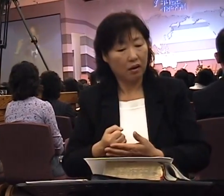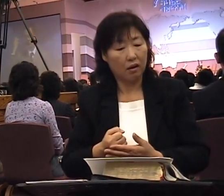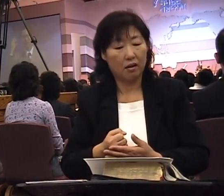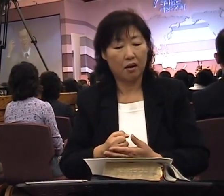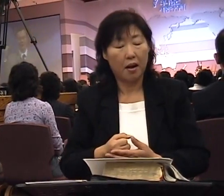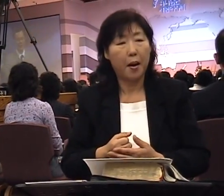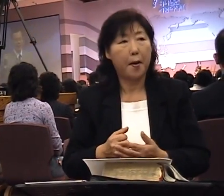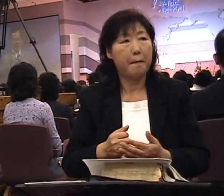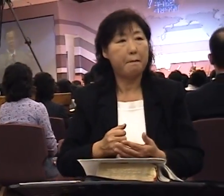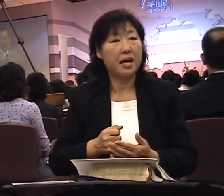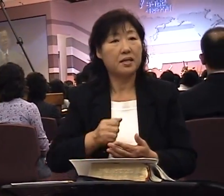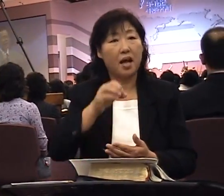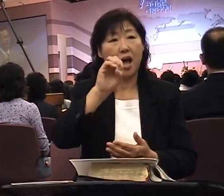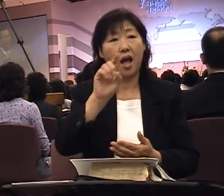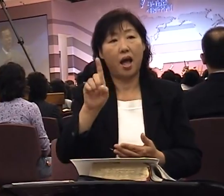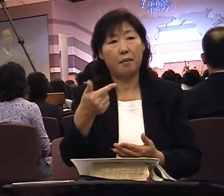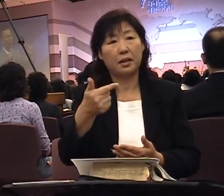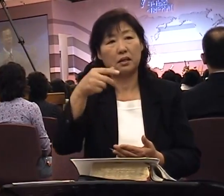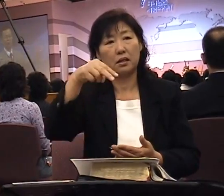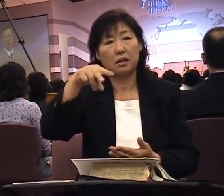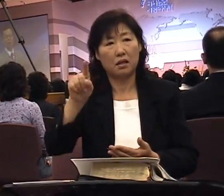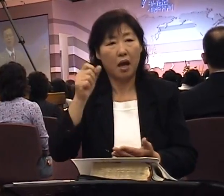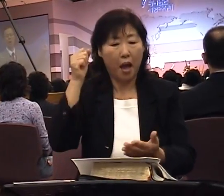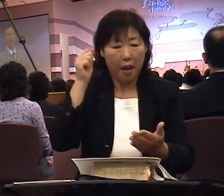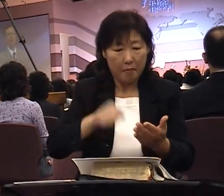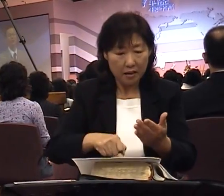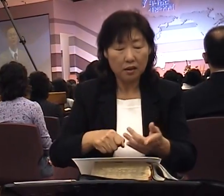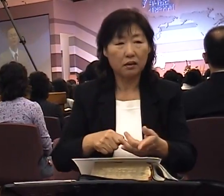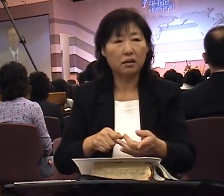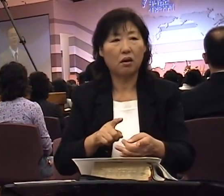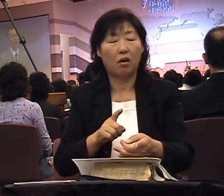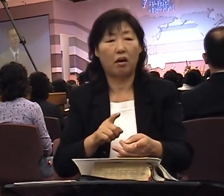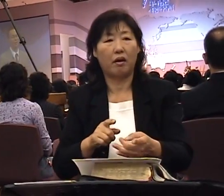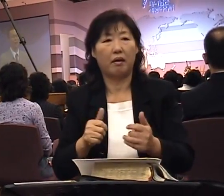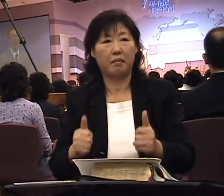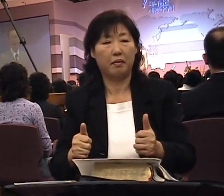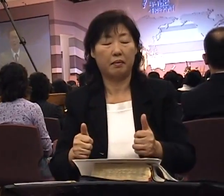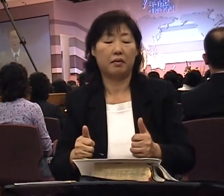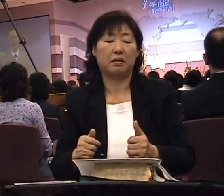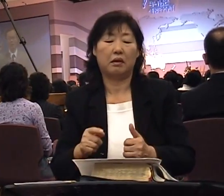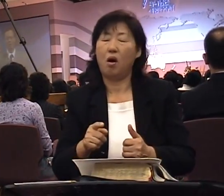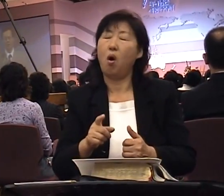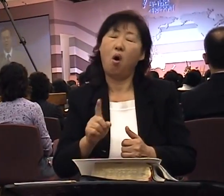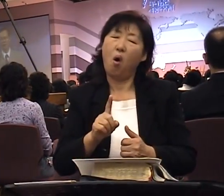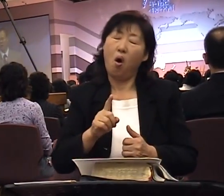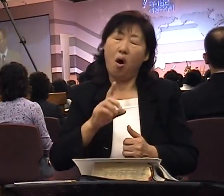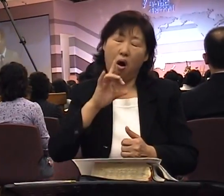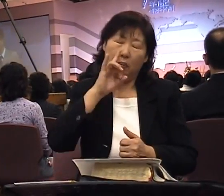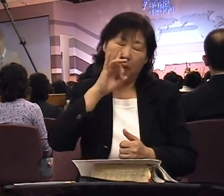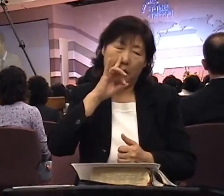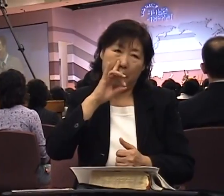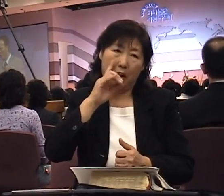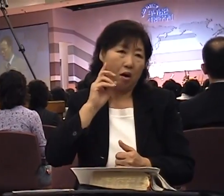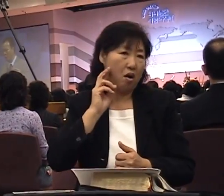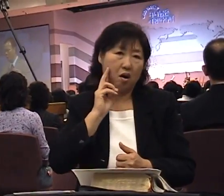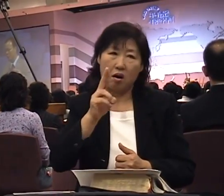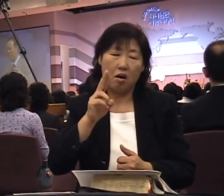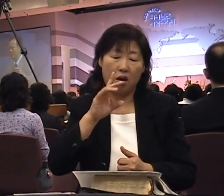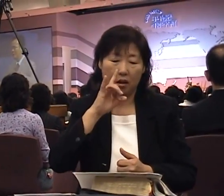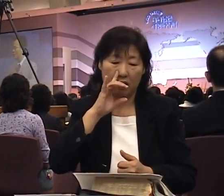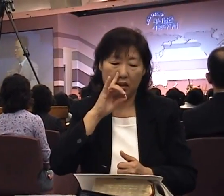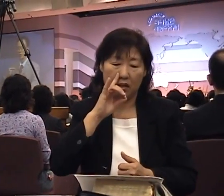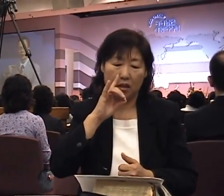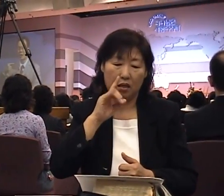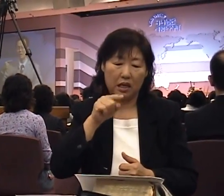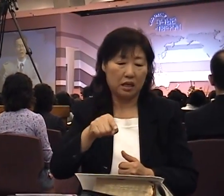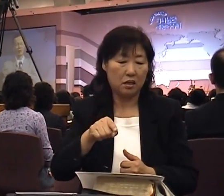판사의 생각엔 그거는 정말 어처구니가 없는 제시구나, 아무리 임프레시브하게 들려도 내가 보았을